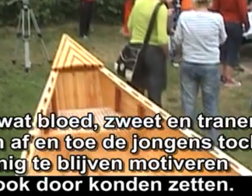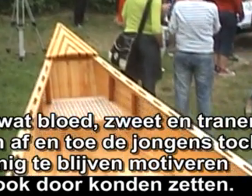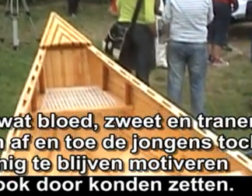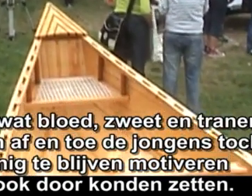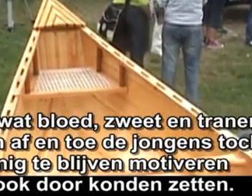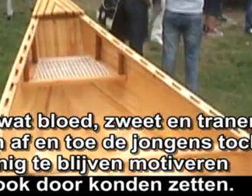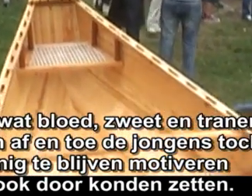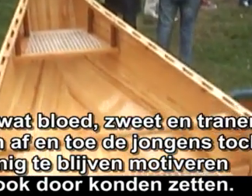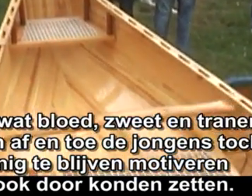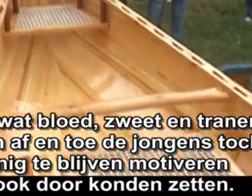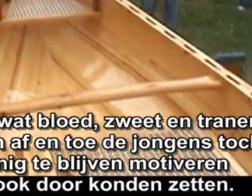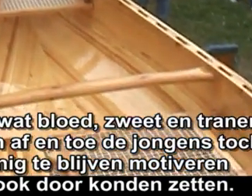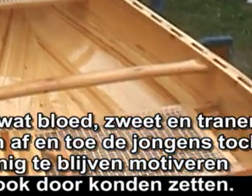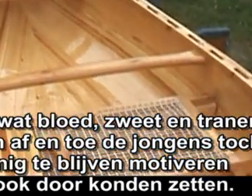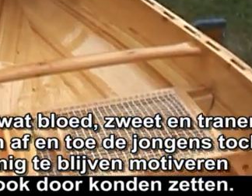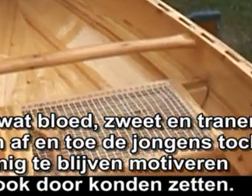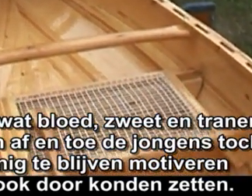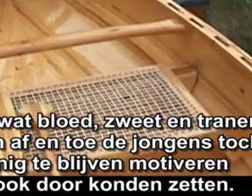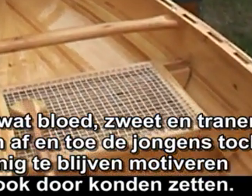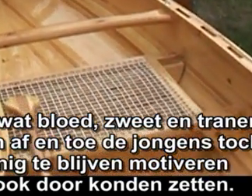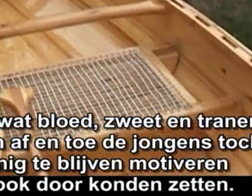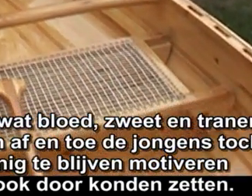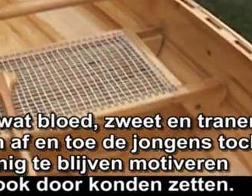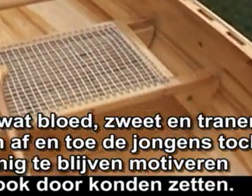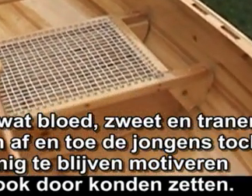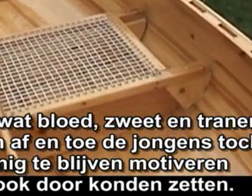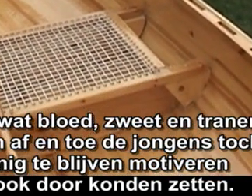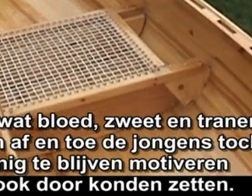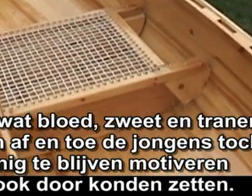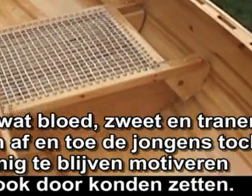anders gaan staan? Om te blijven te motiveren dat ze ook door konden zetten.